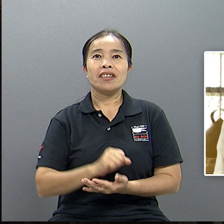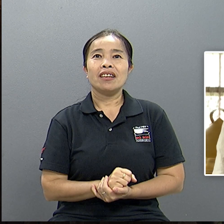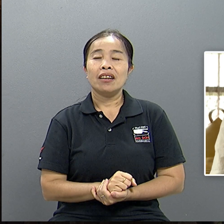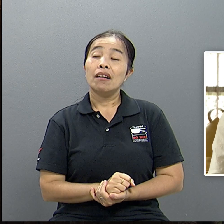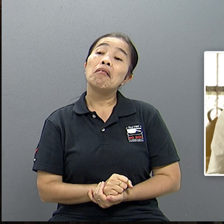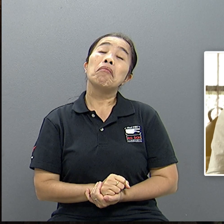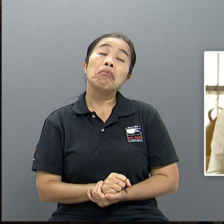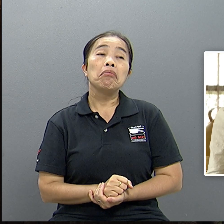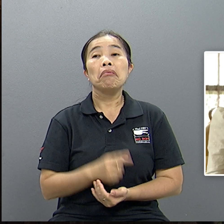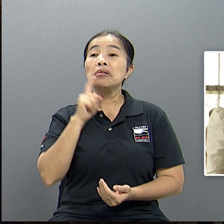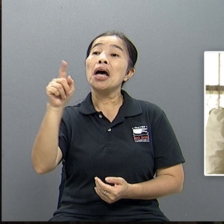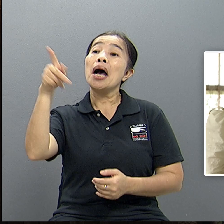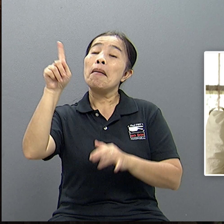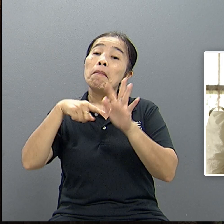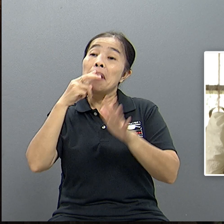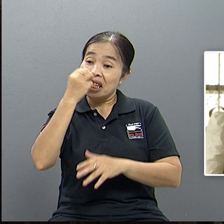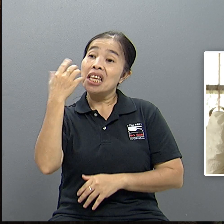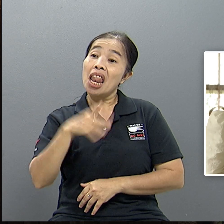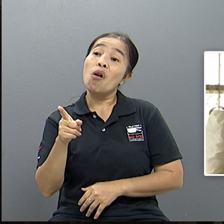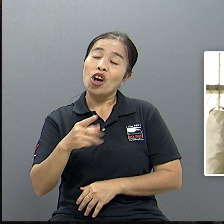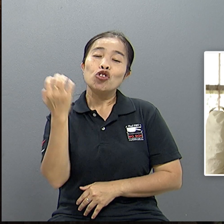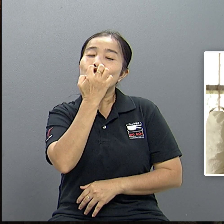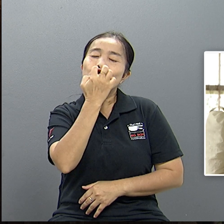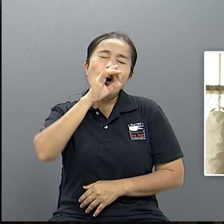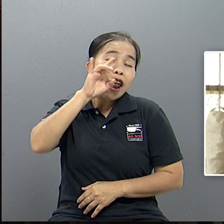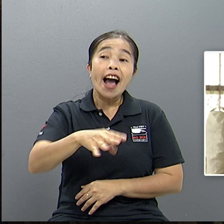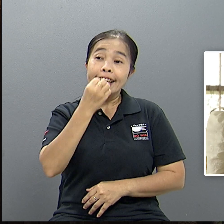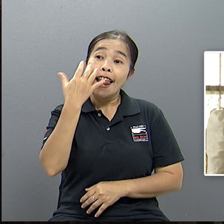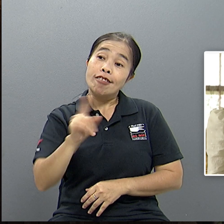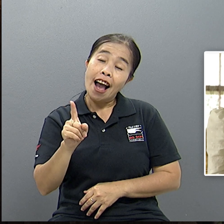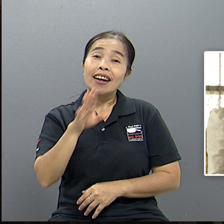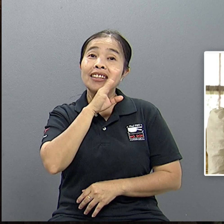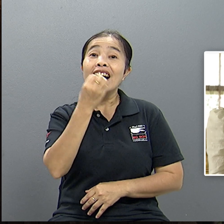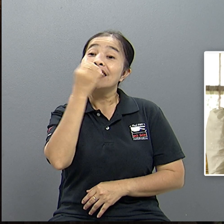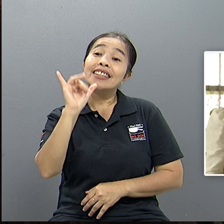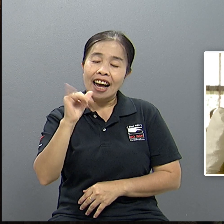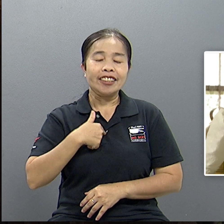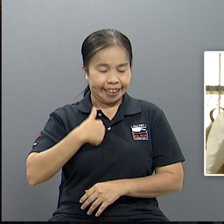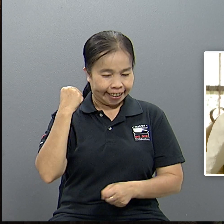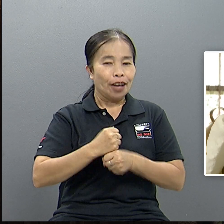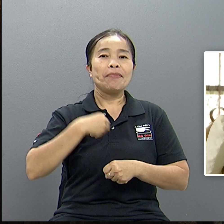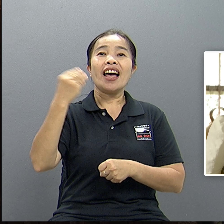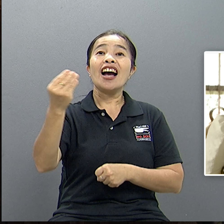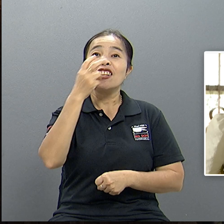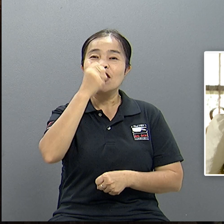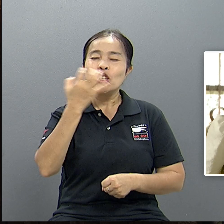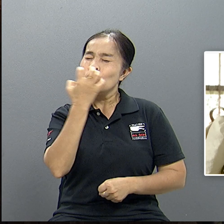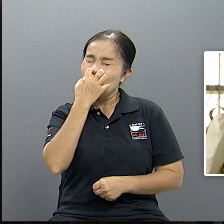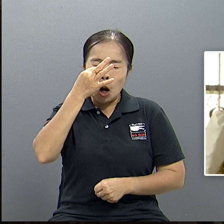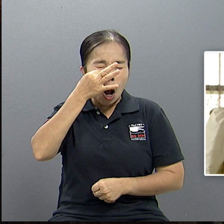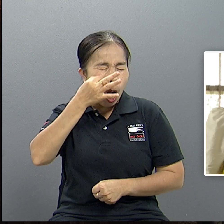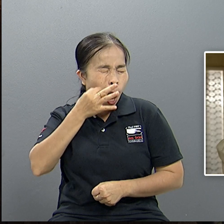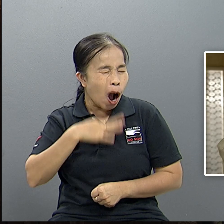้แล้วคุณปรางเคยรับประทานคั่วกลิ้งเผ็ดๆหรือยังคะถ้ายังก็อย่าลองเพราะจะเผ็ดจนน้ำตา